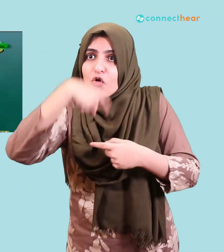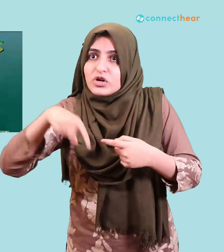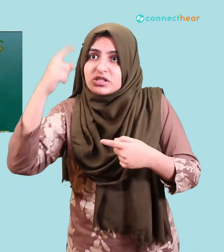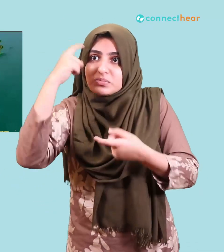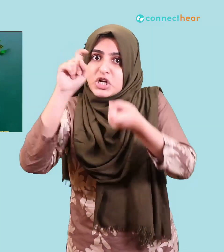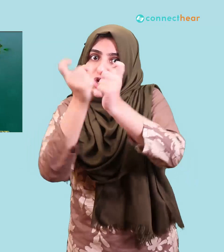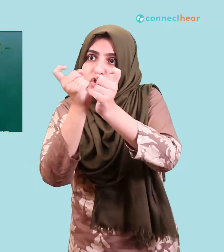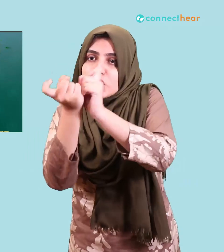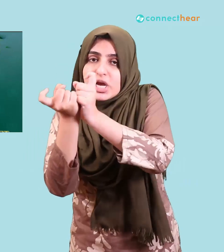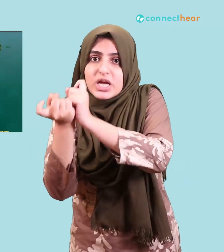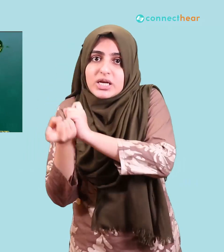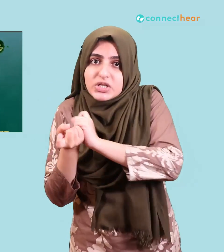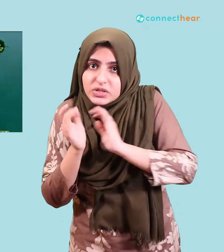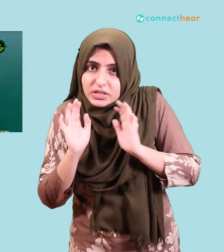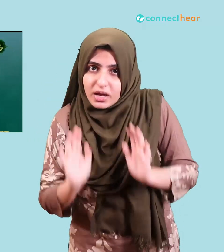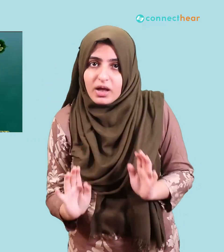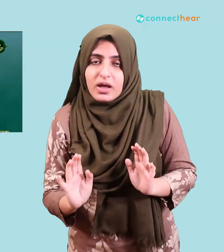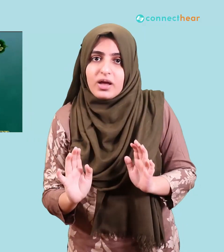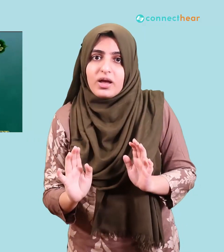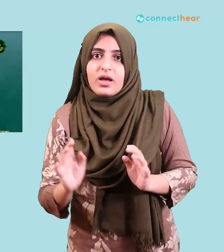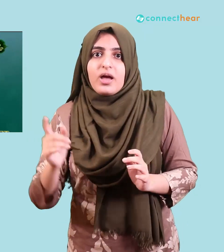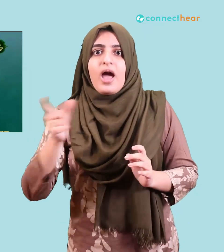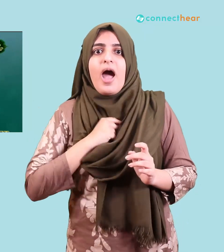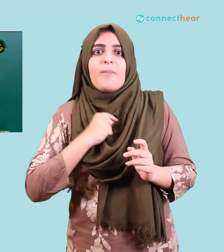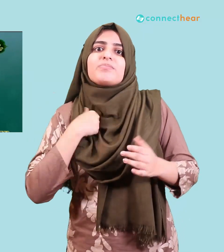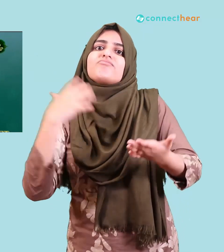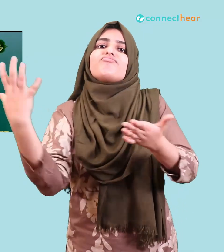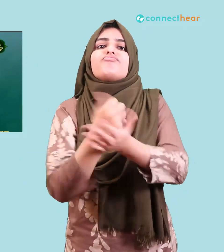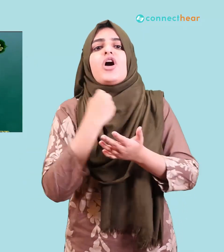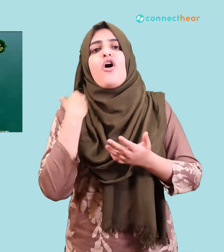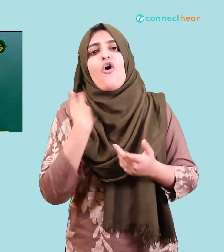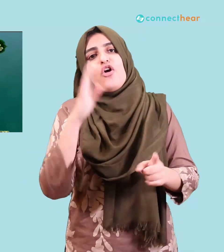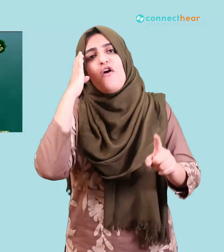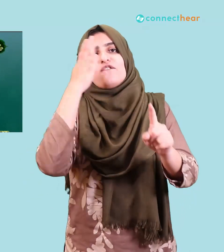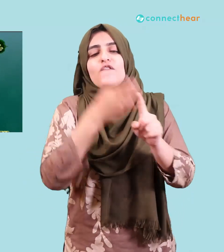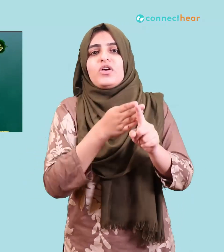گئی، یہ ہم اپنا مقصد پہ پہنچ جائیں گے۔